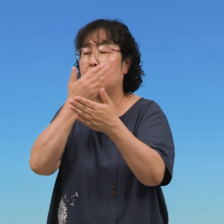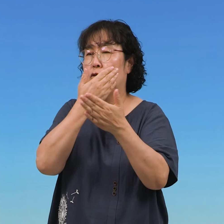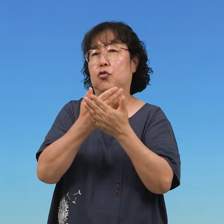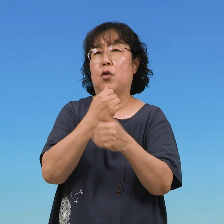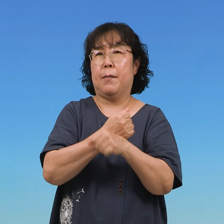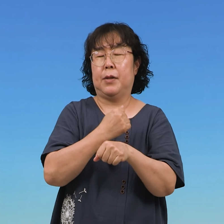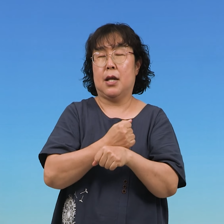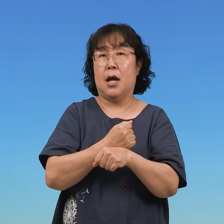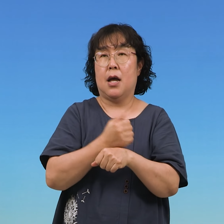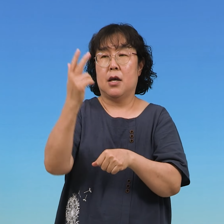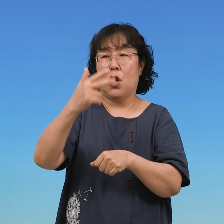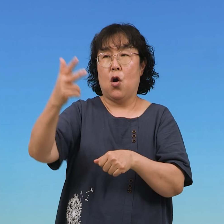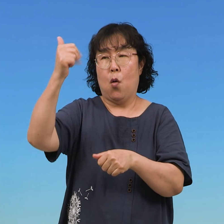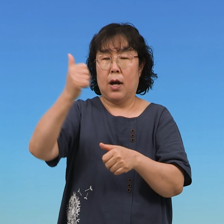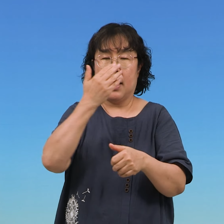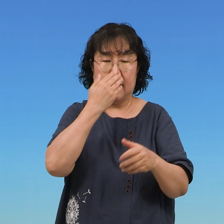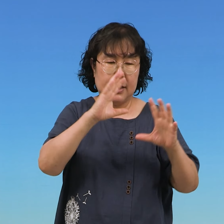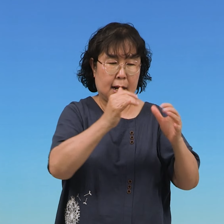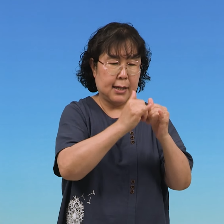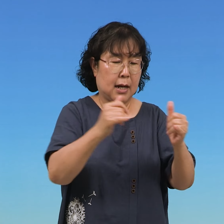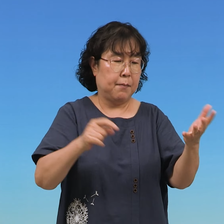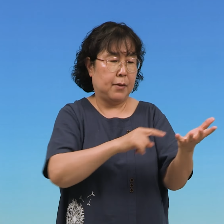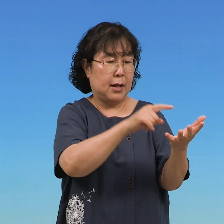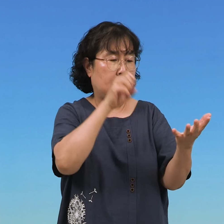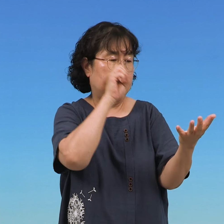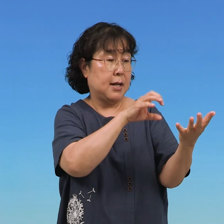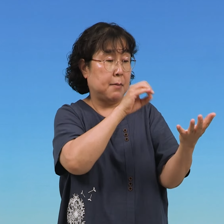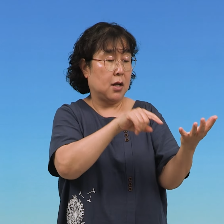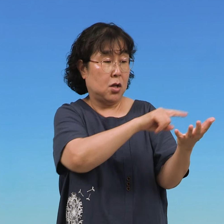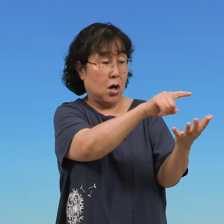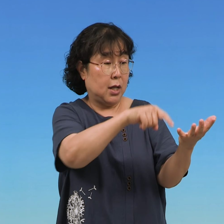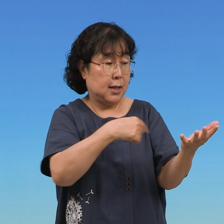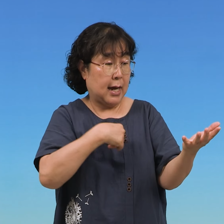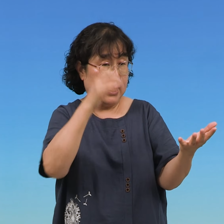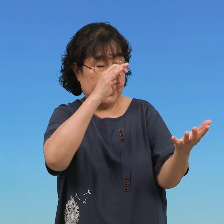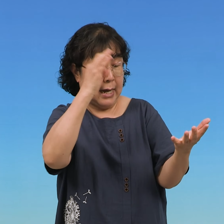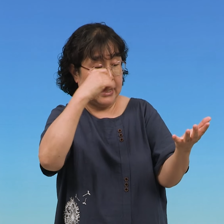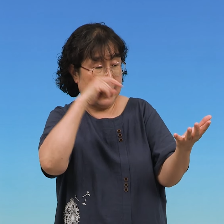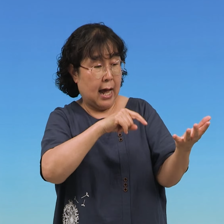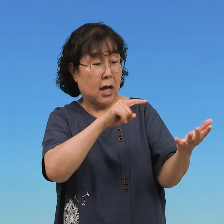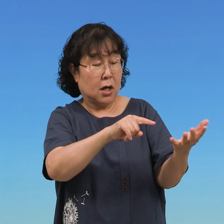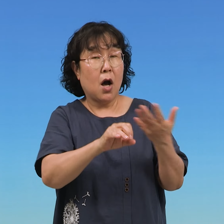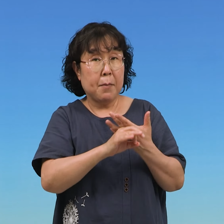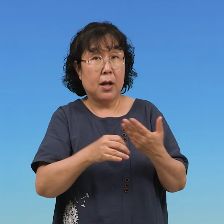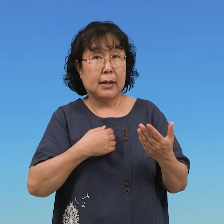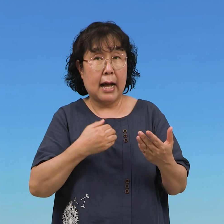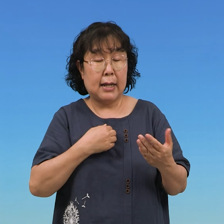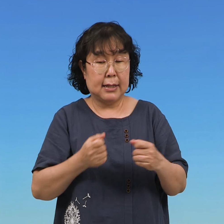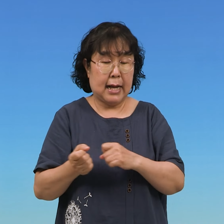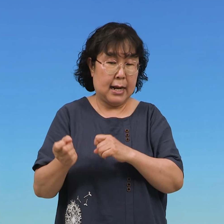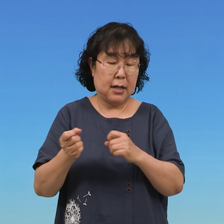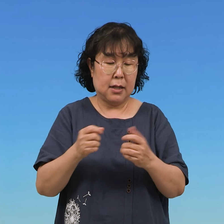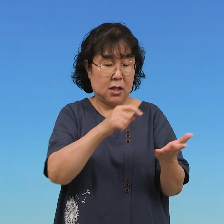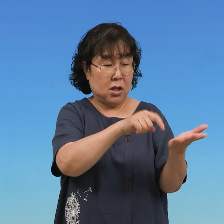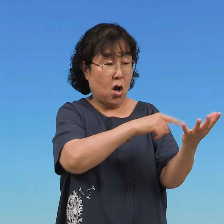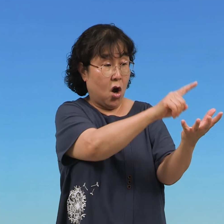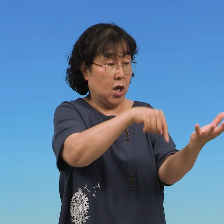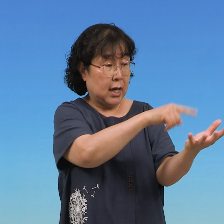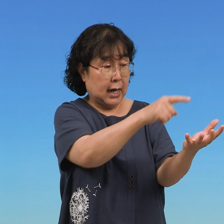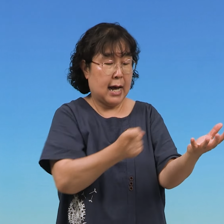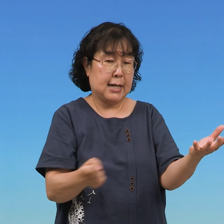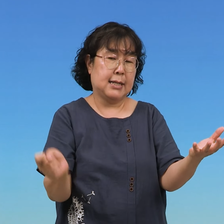여호와께서 이스라엘 족속에게 이와 같이 말씀하시기를 너희는 나를 찾으라. 그리하면 살리라. 너희는 나를 찾으라.